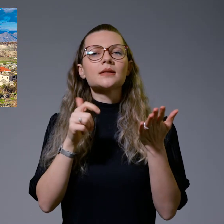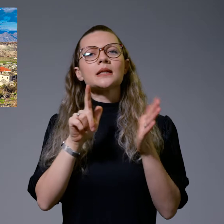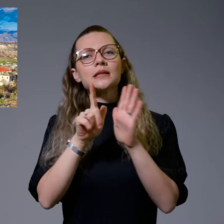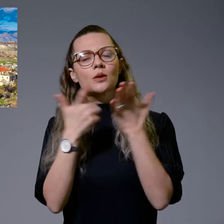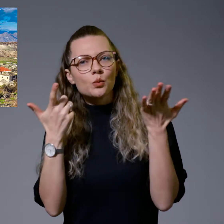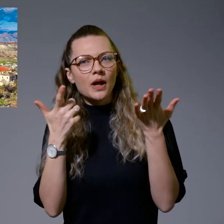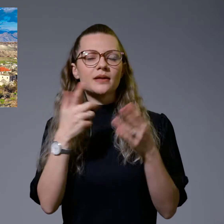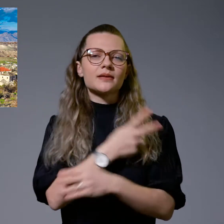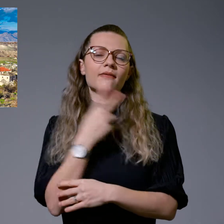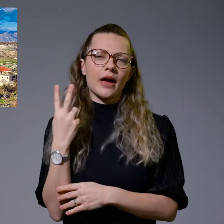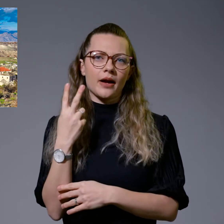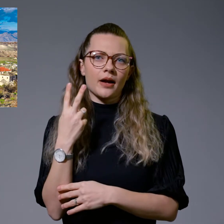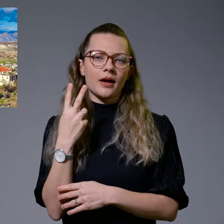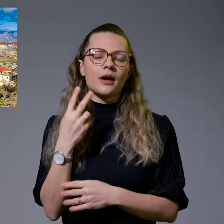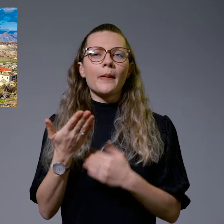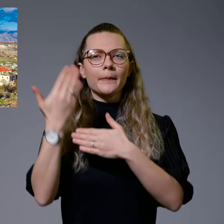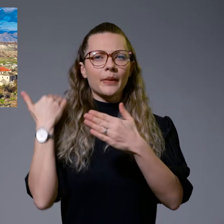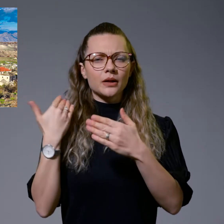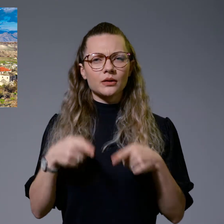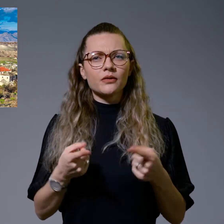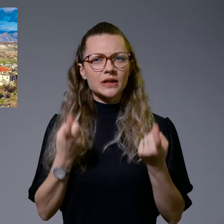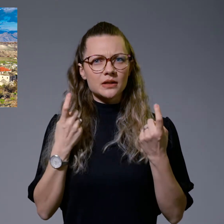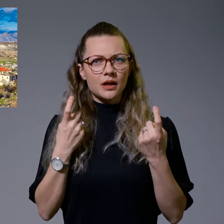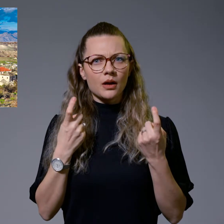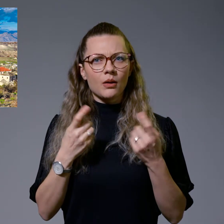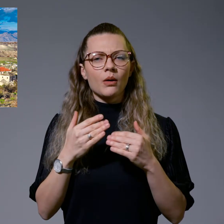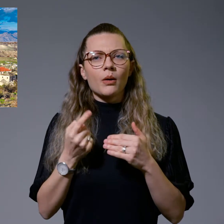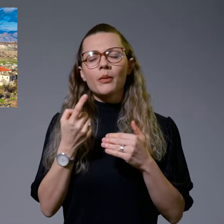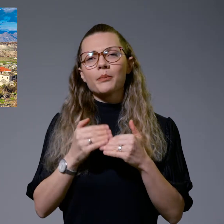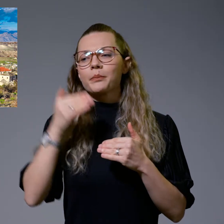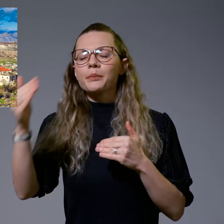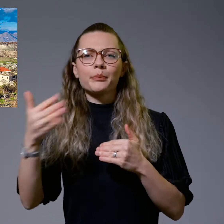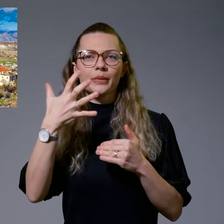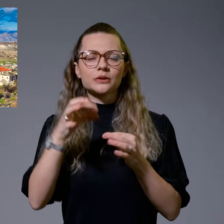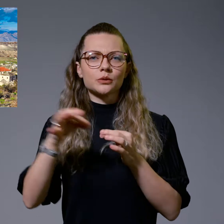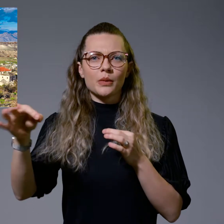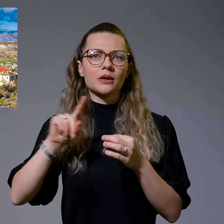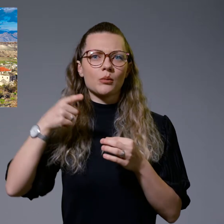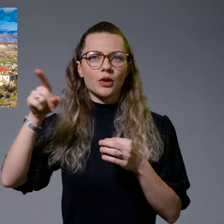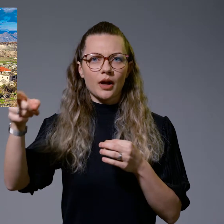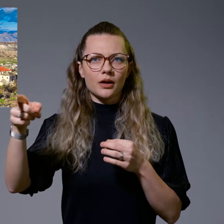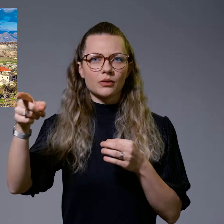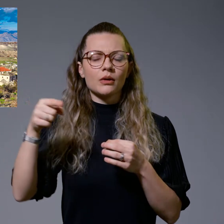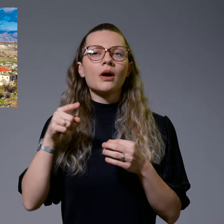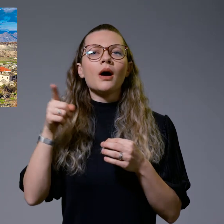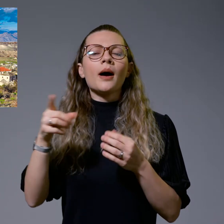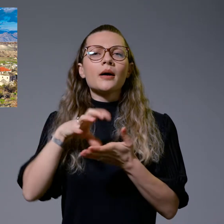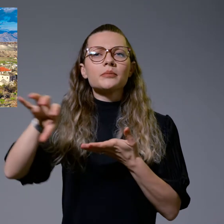16-17 век. Предходно селото се наоѓало околу 500 метри подалеку, на местноста викана